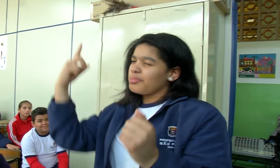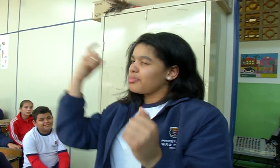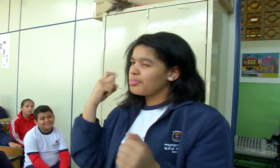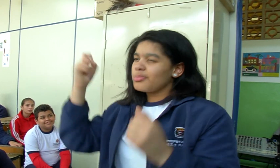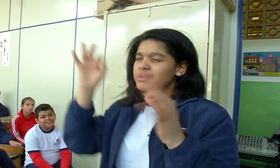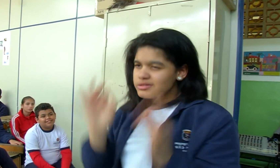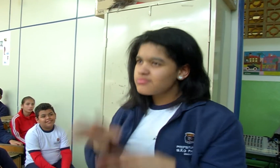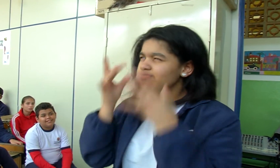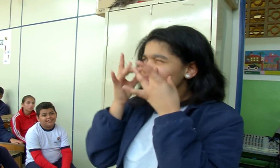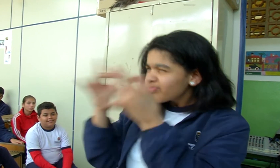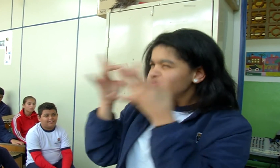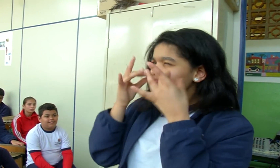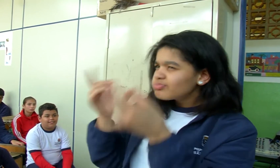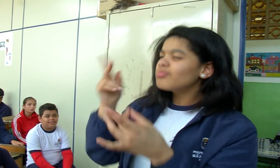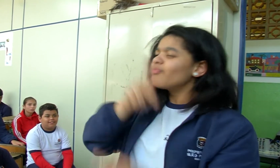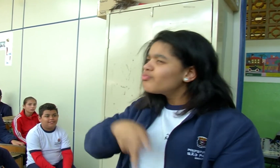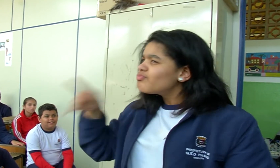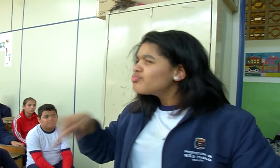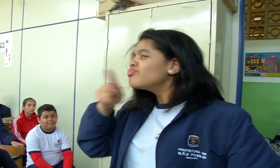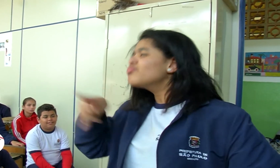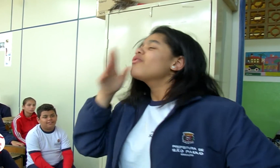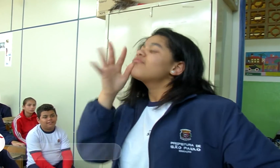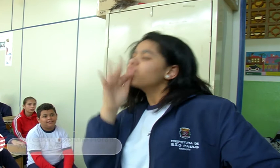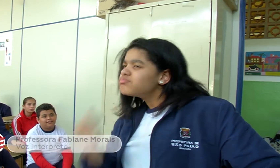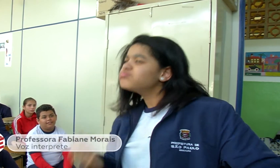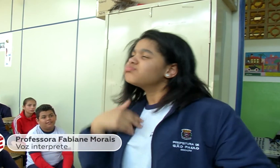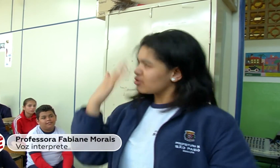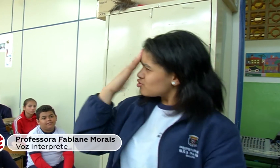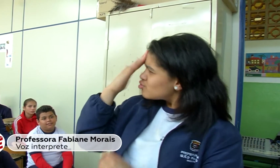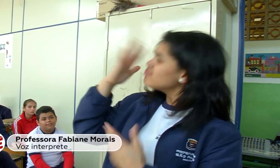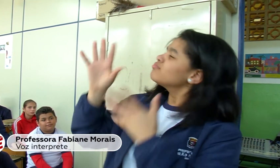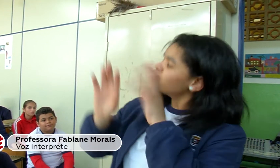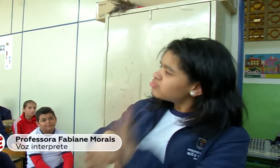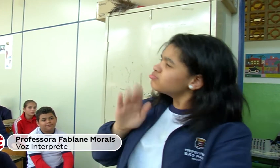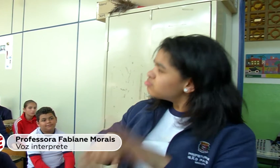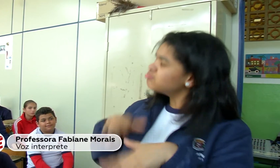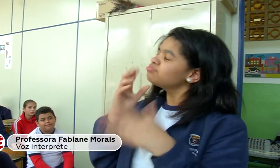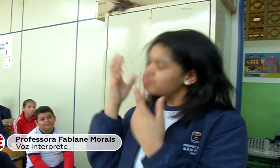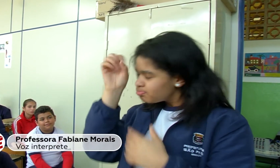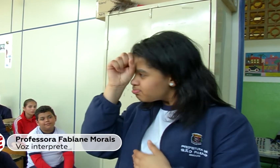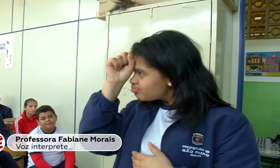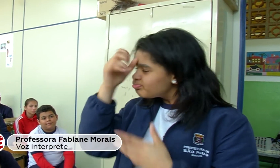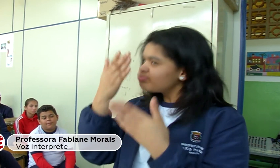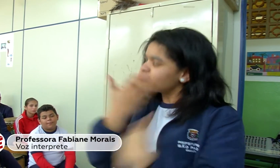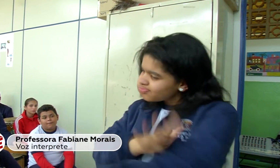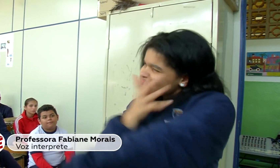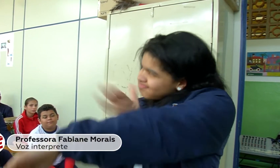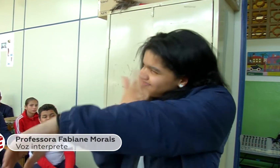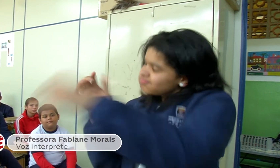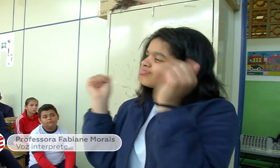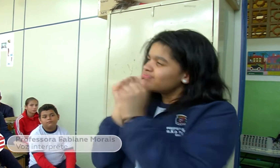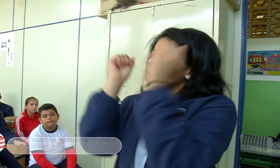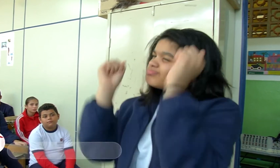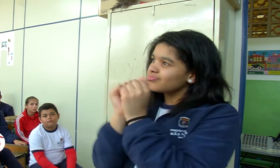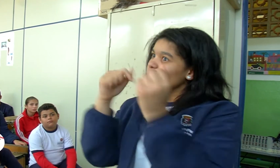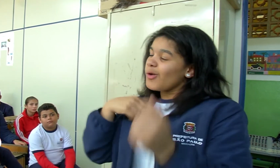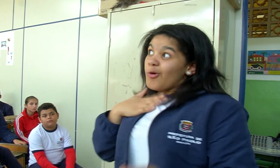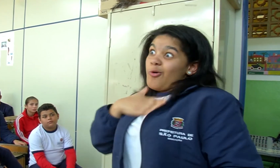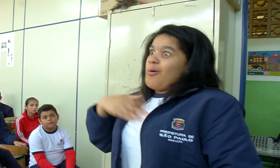Então eu comecei pelo prato. Eu gosto do barulho que faz, eu gosto de prestar atenção. Eu vi o professor ensinando, eu gosto de